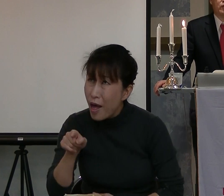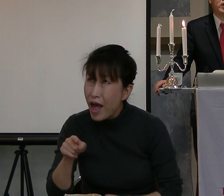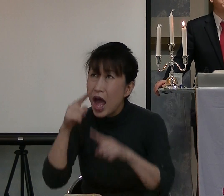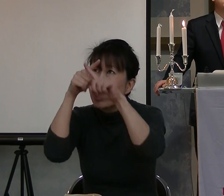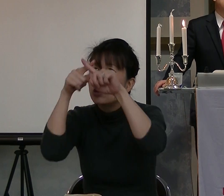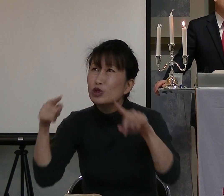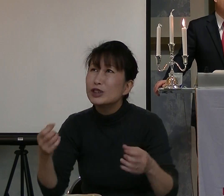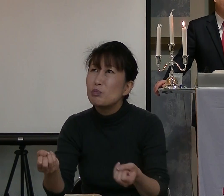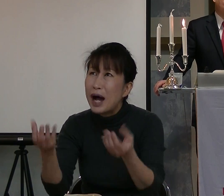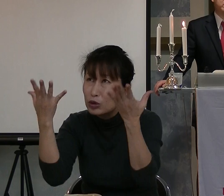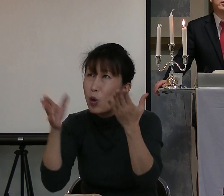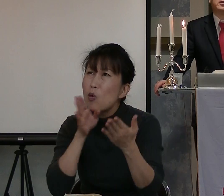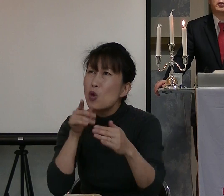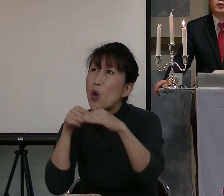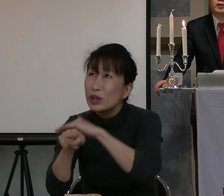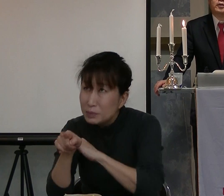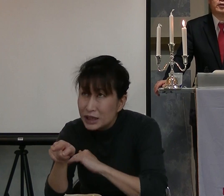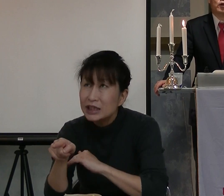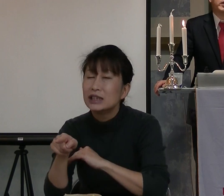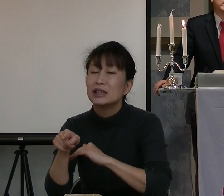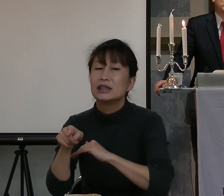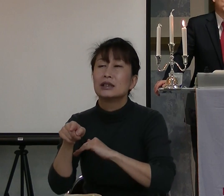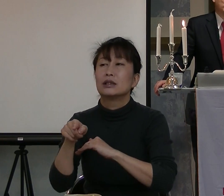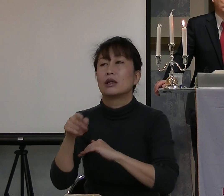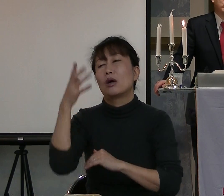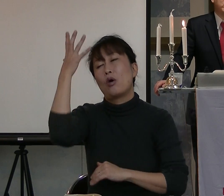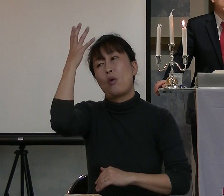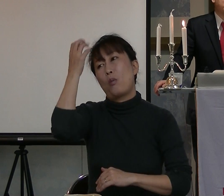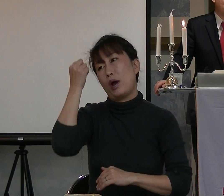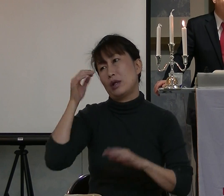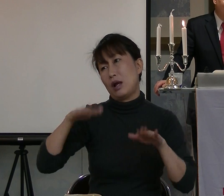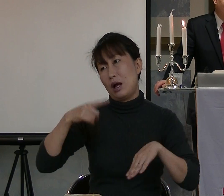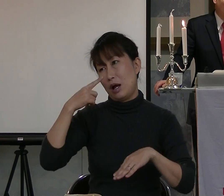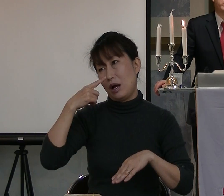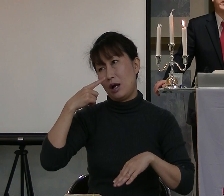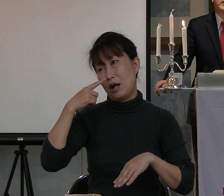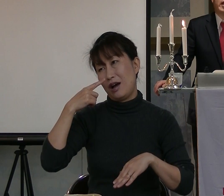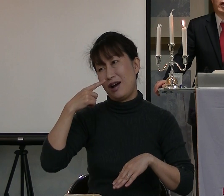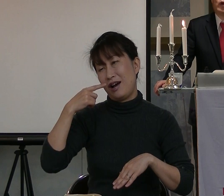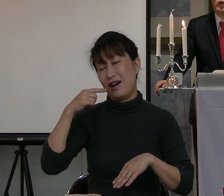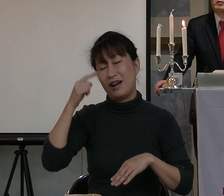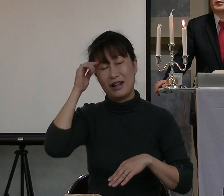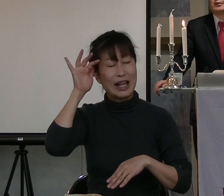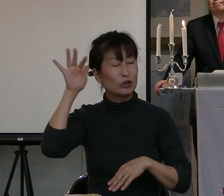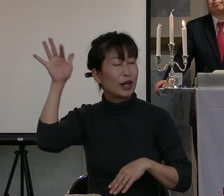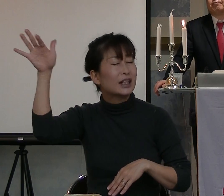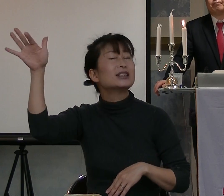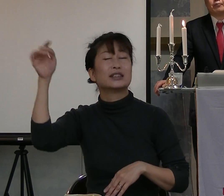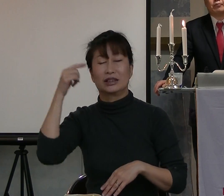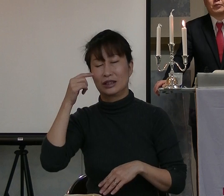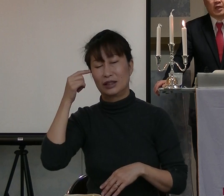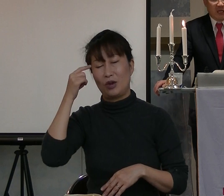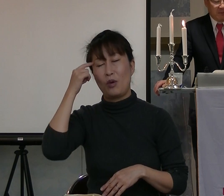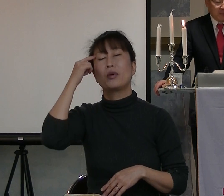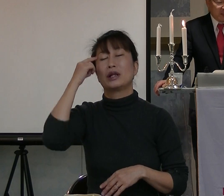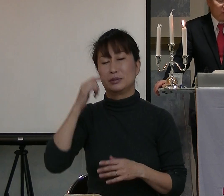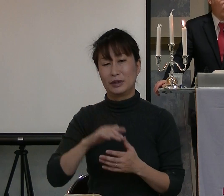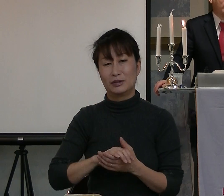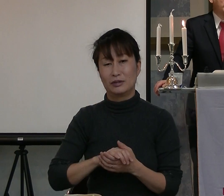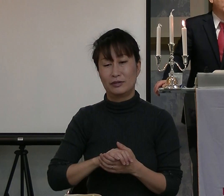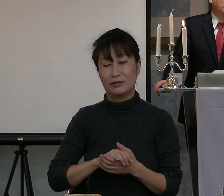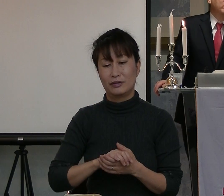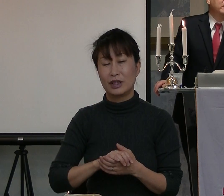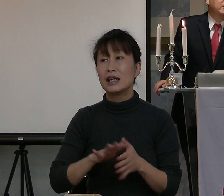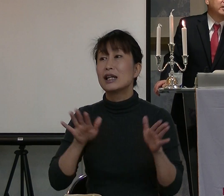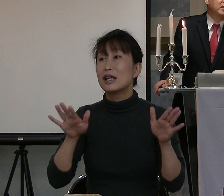マスの意味だったかを覚えたことを今も覚えております。今まで